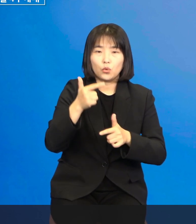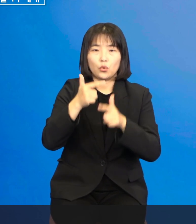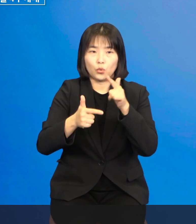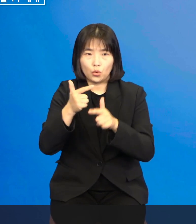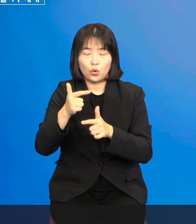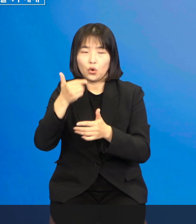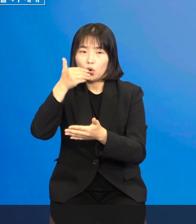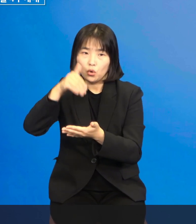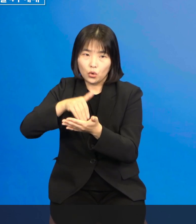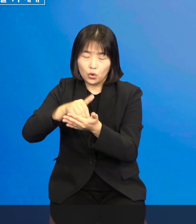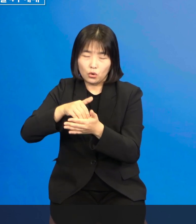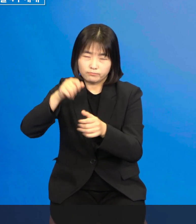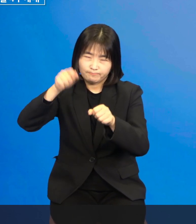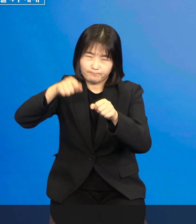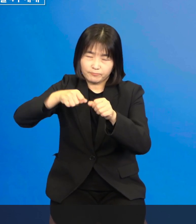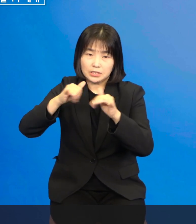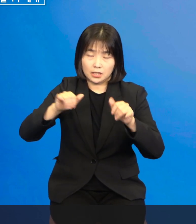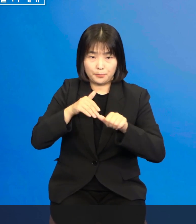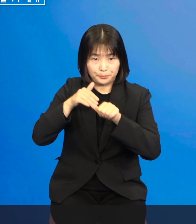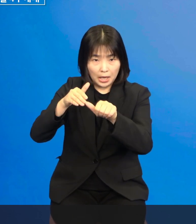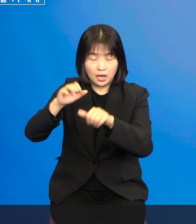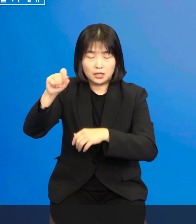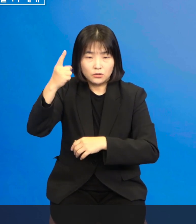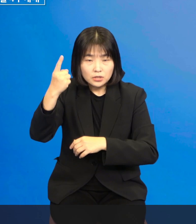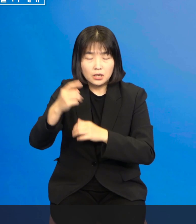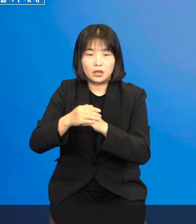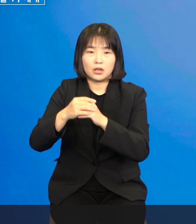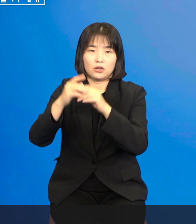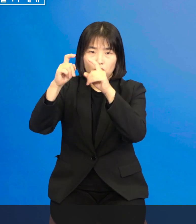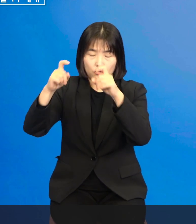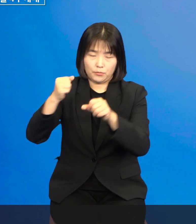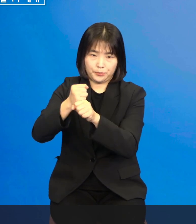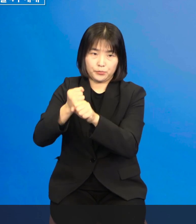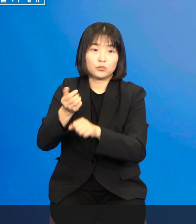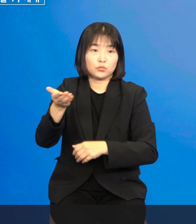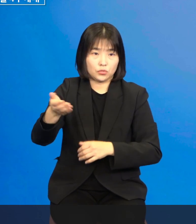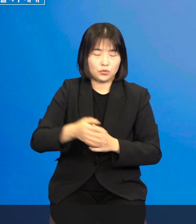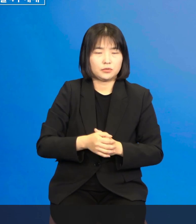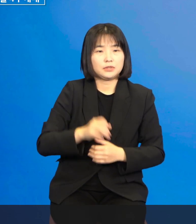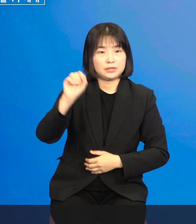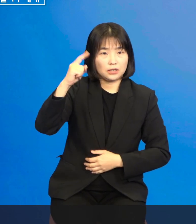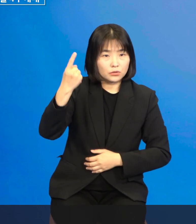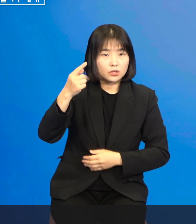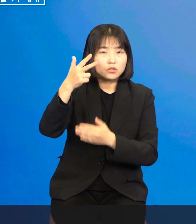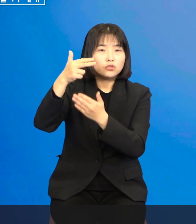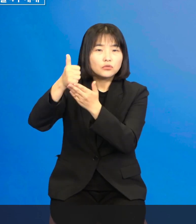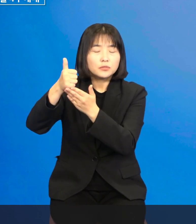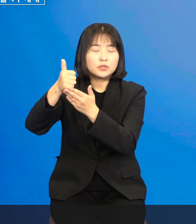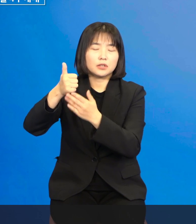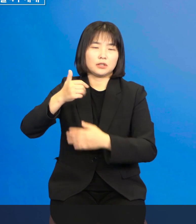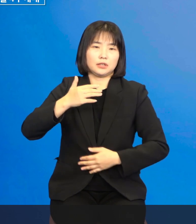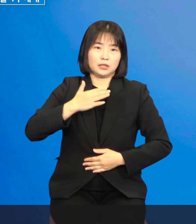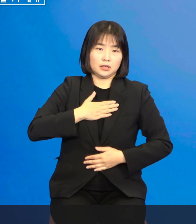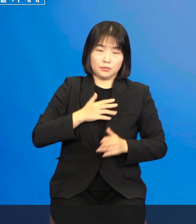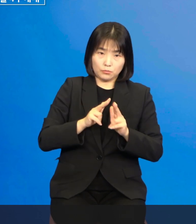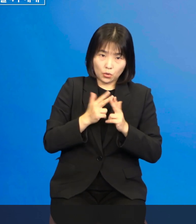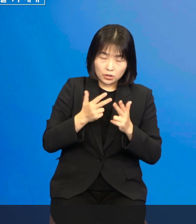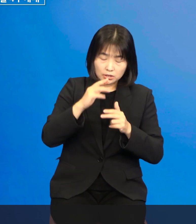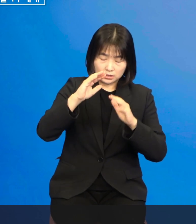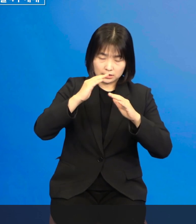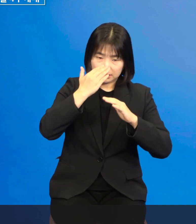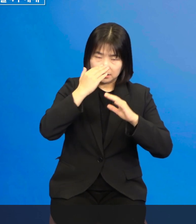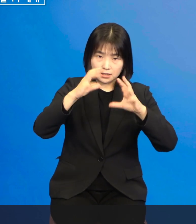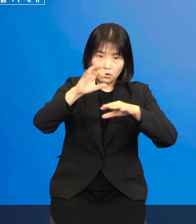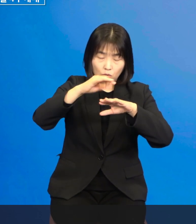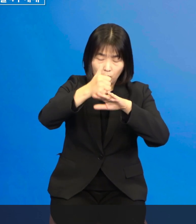석수를 보내어서 다윗에게 궁궐을 지어주게 하였다. 다윗은 주님께서 자기를 이스라엘의 왕으로